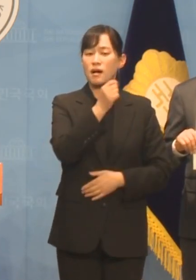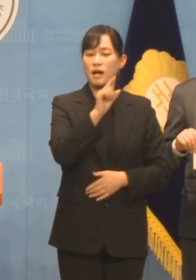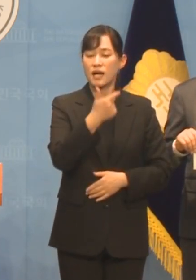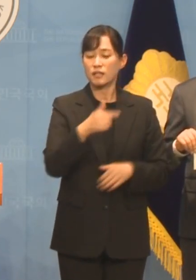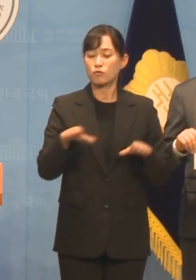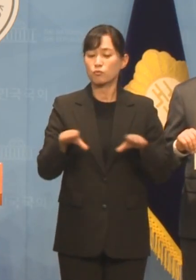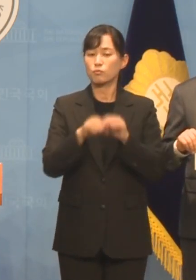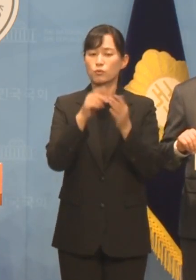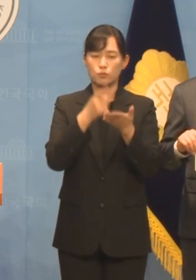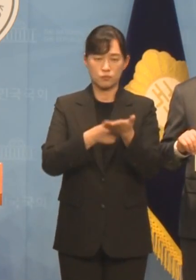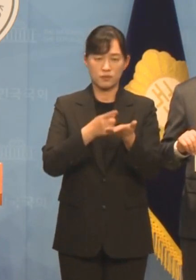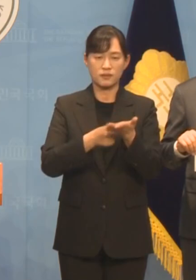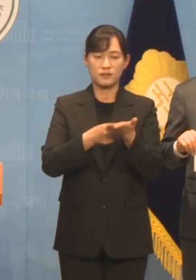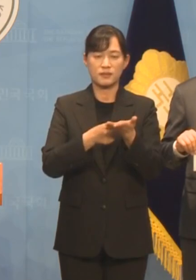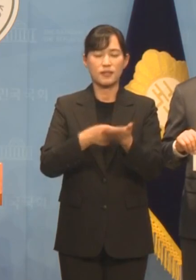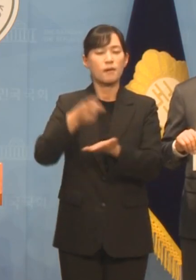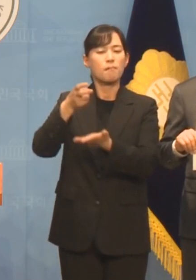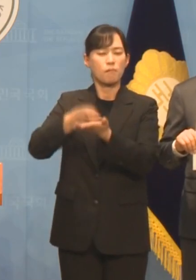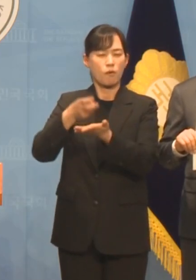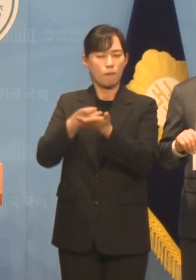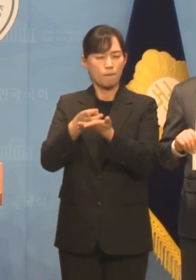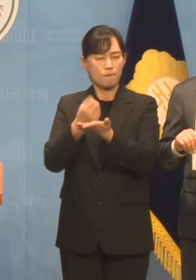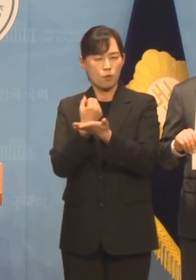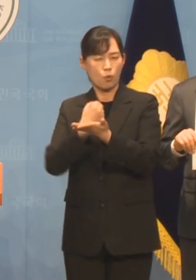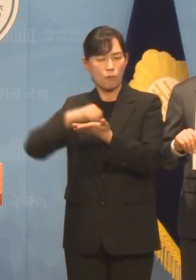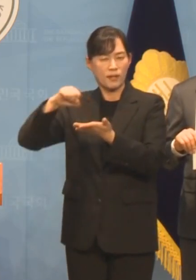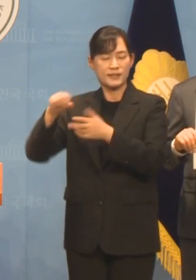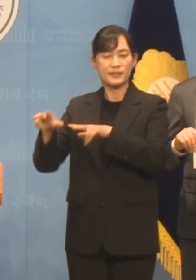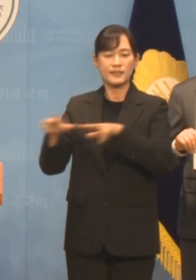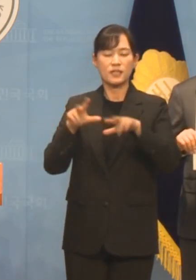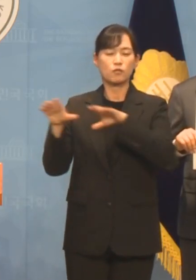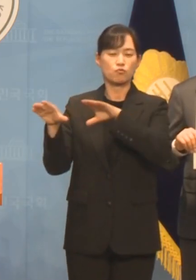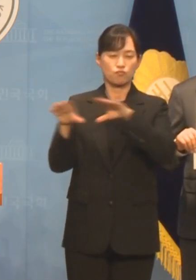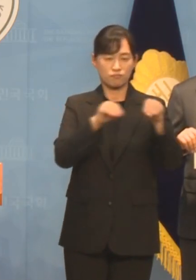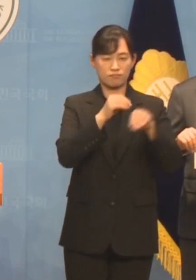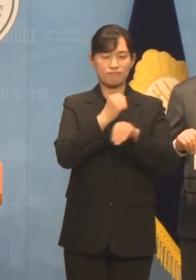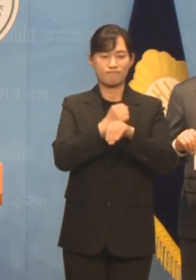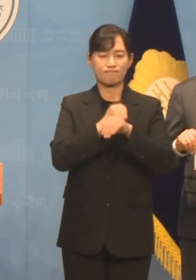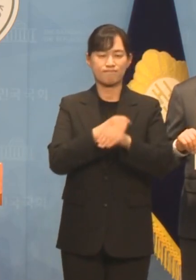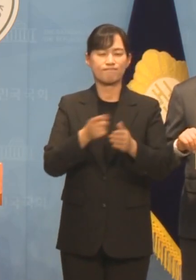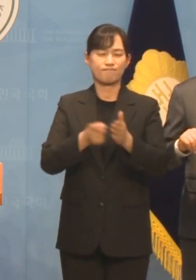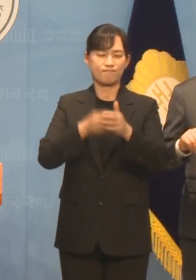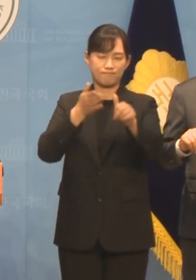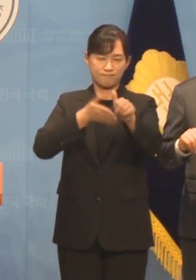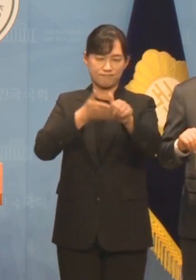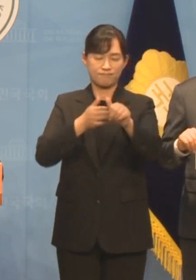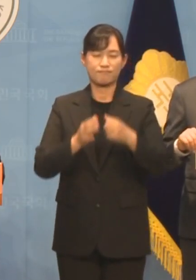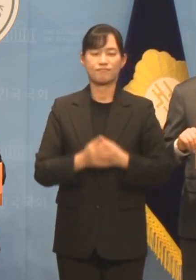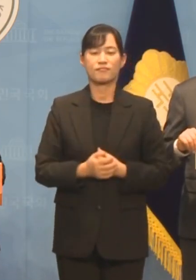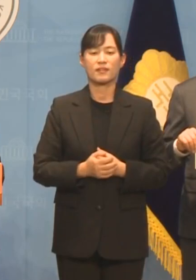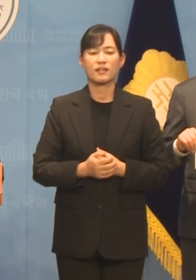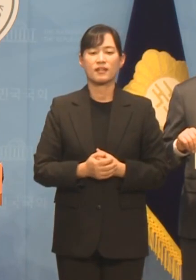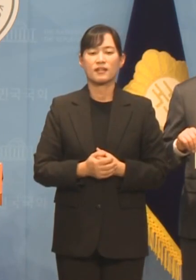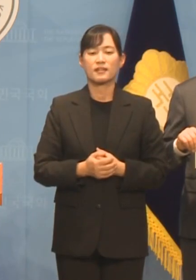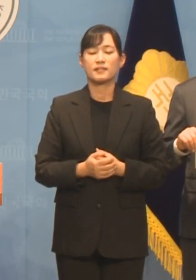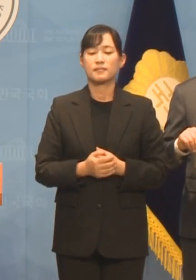한덕수 국무총리는 법 위반을 즉각 중지할 것을 촉구하면서 오늘 기자회견